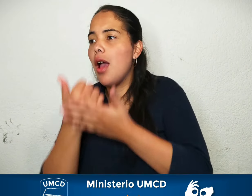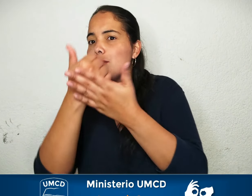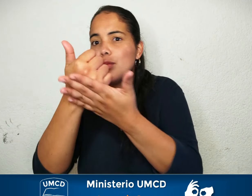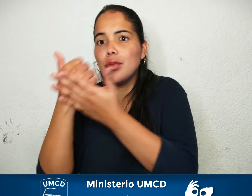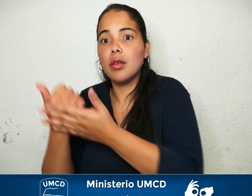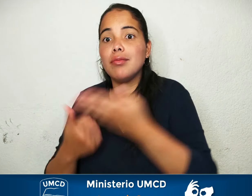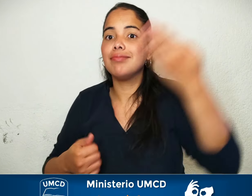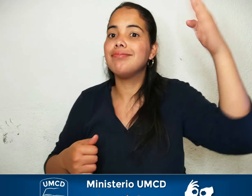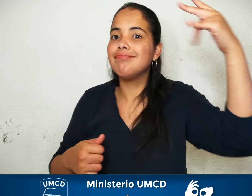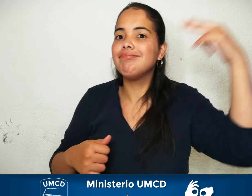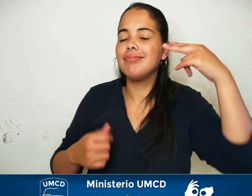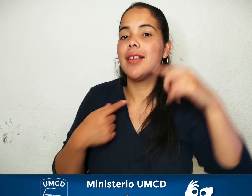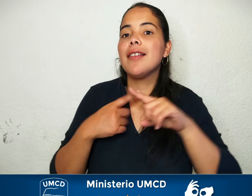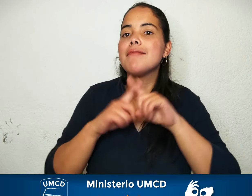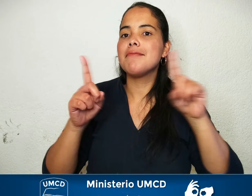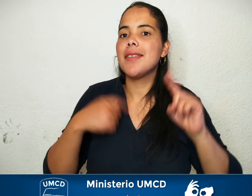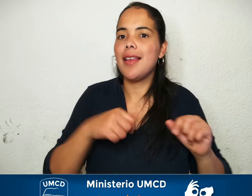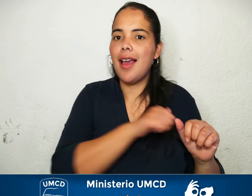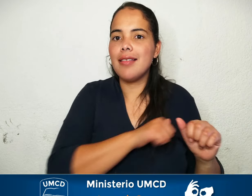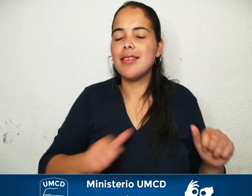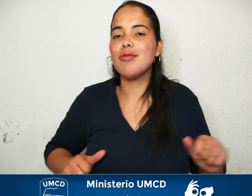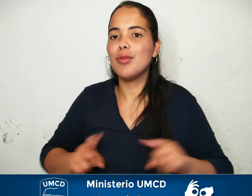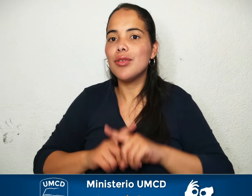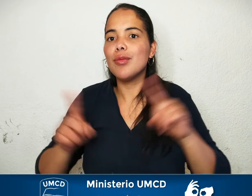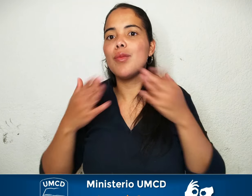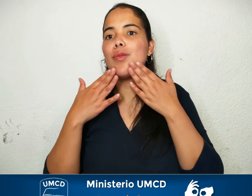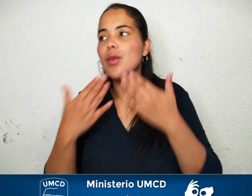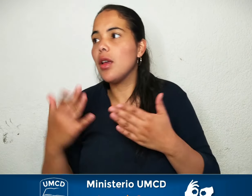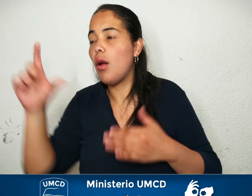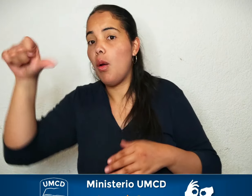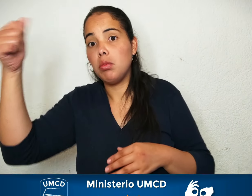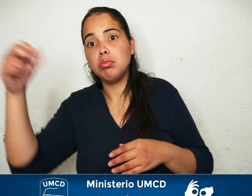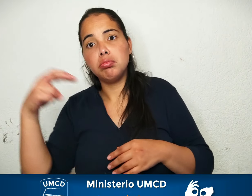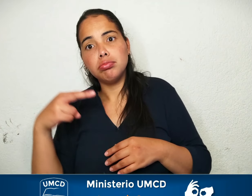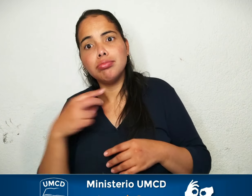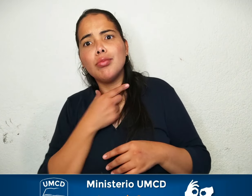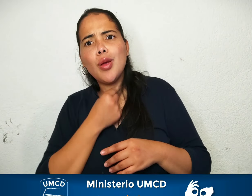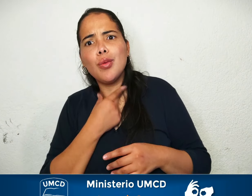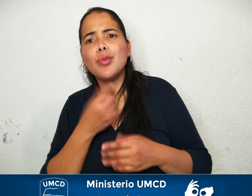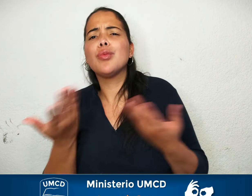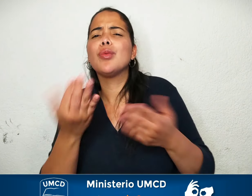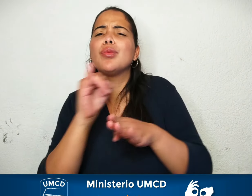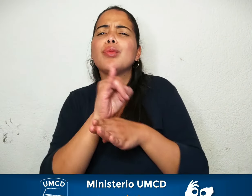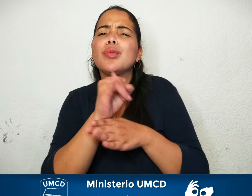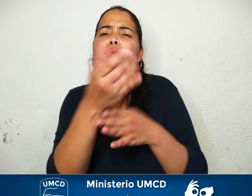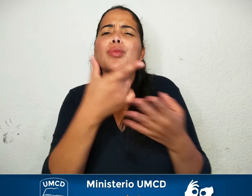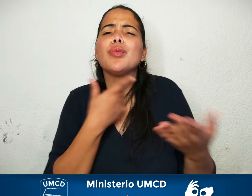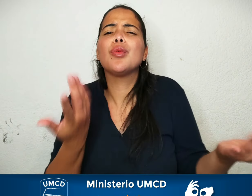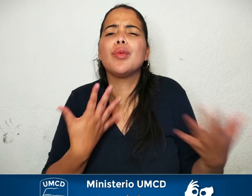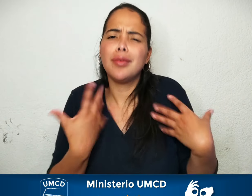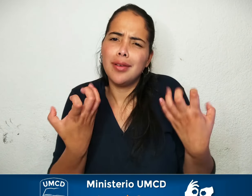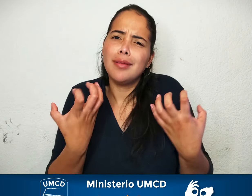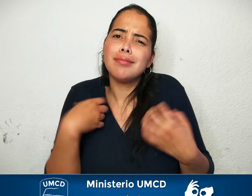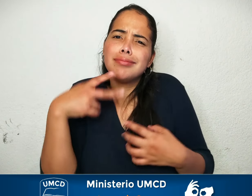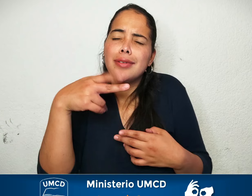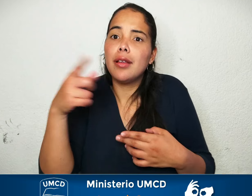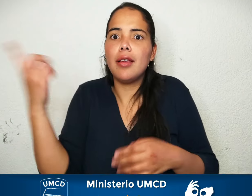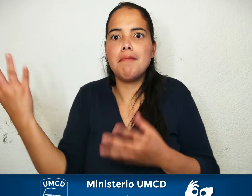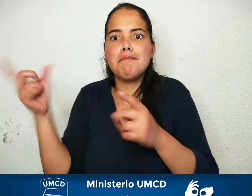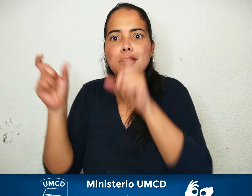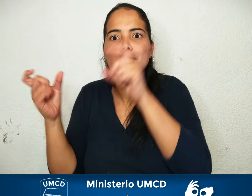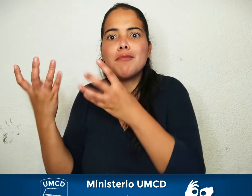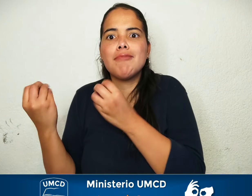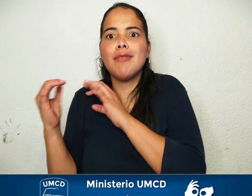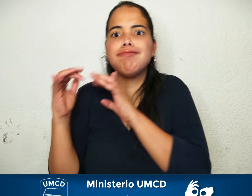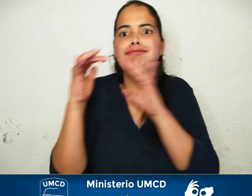fundamental en la manera como nosotros vamos a reaccionar o cómo vamos a actuar ante las circunstancias frente a